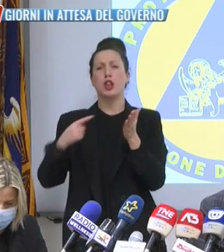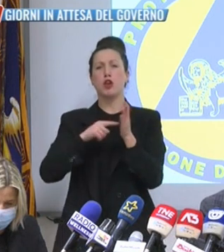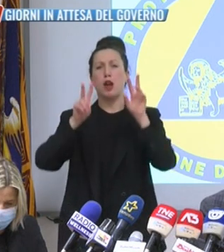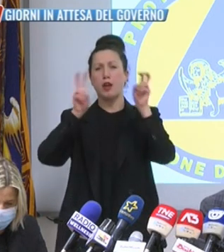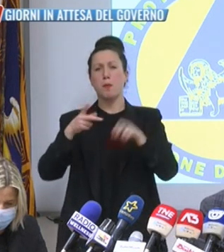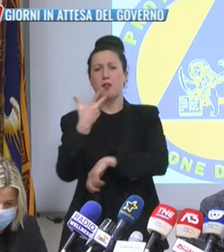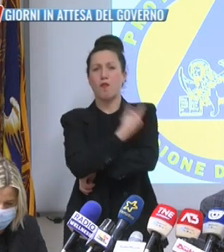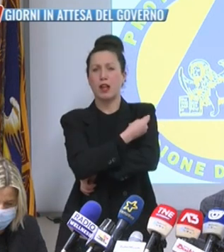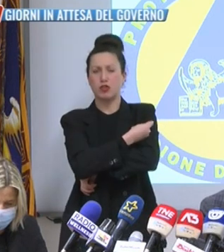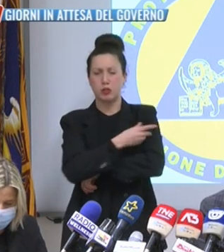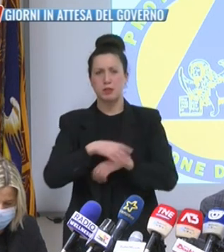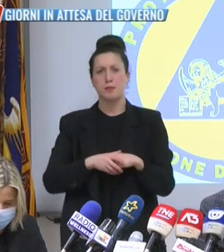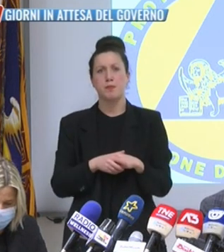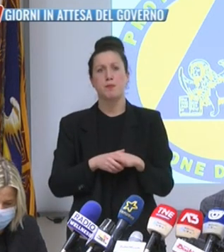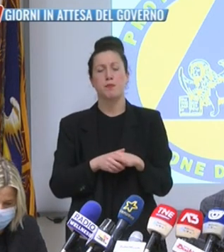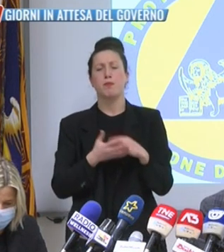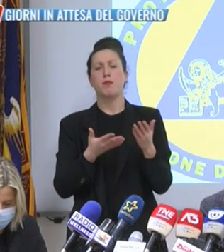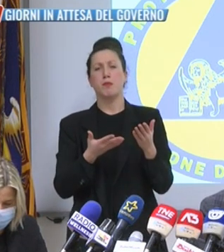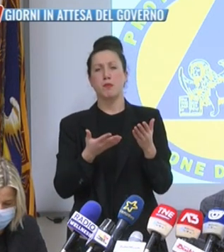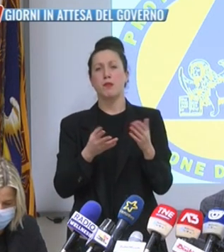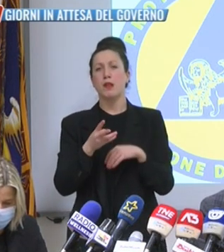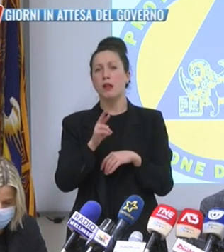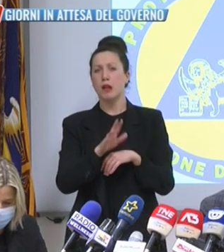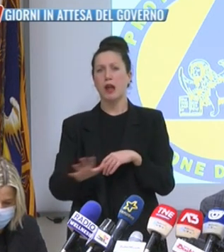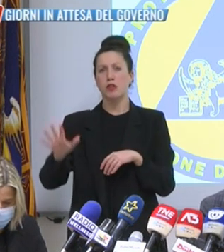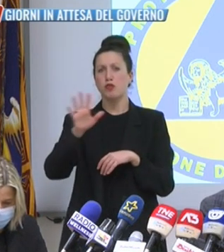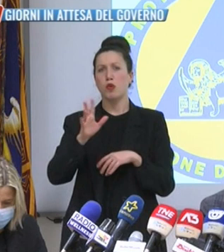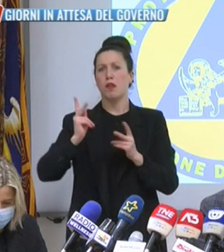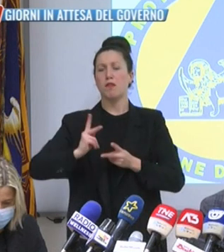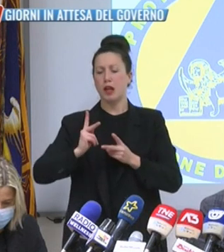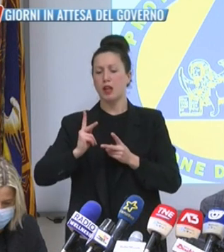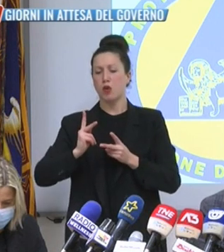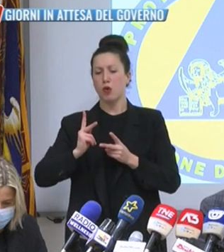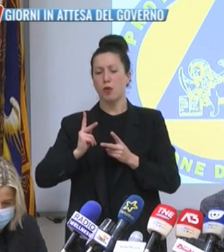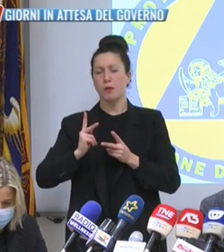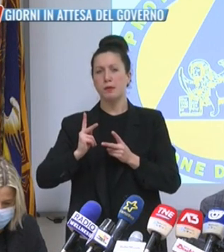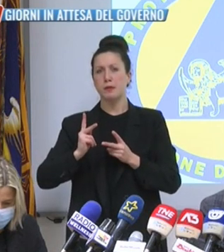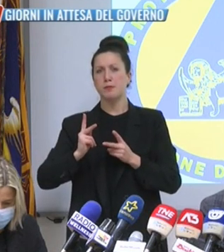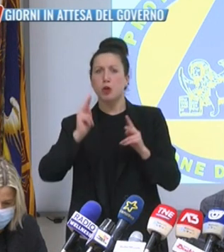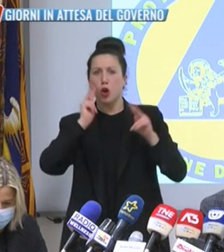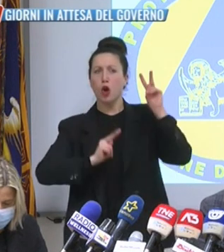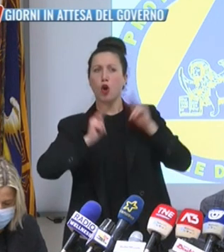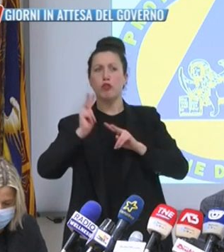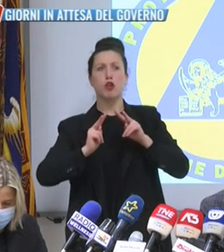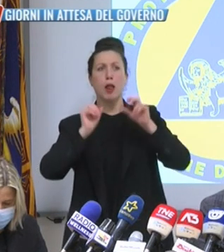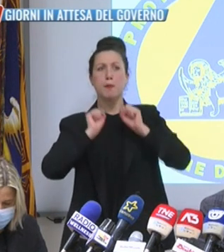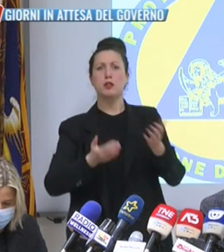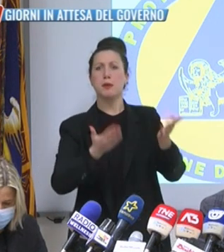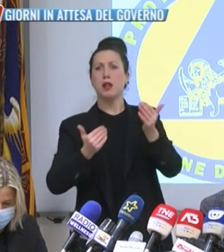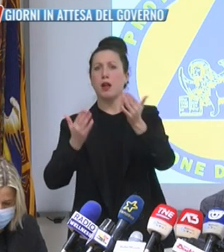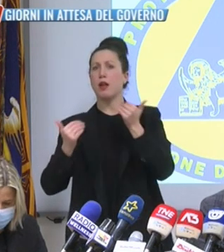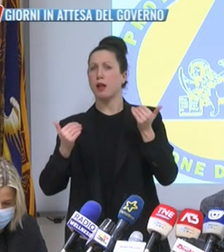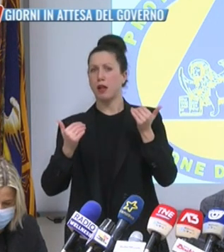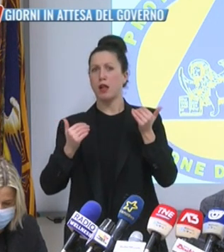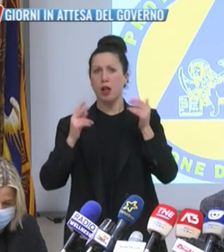Regione sta lavorando, sta cercando di vagliare tutte le possibilità, il Governo non l'abbia fatto in